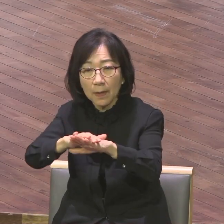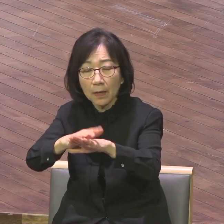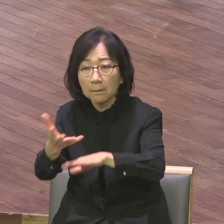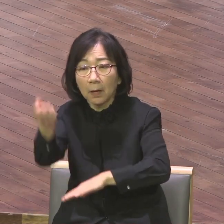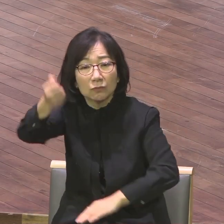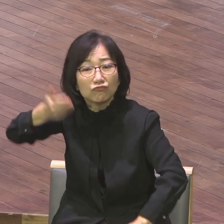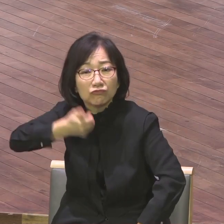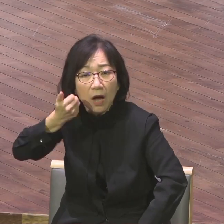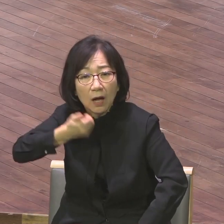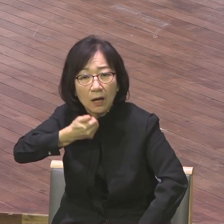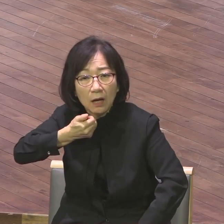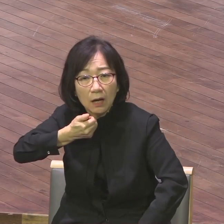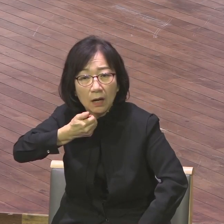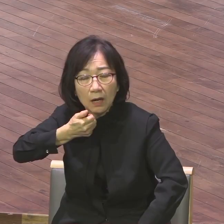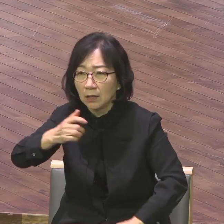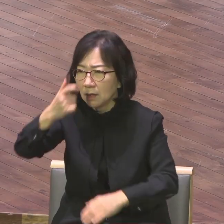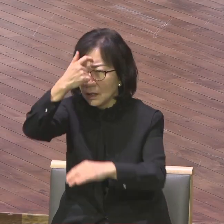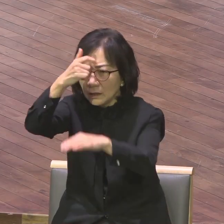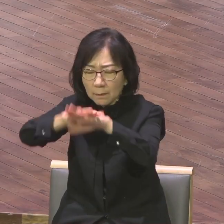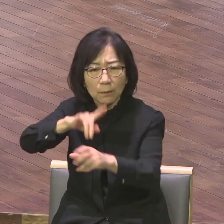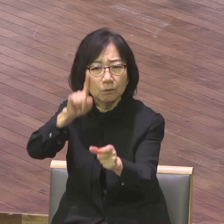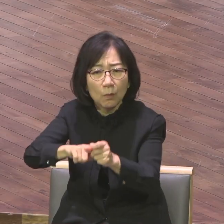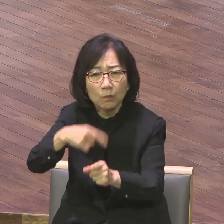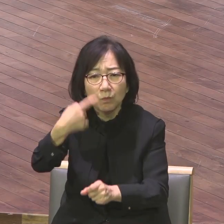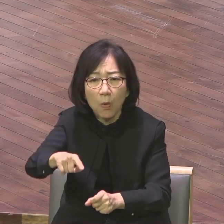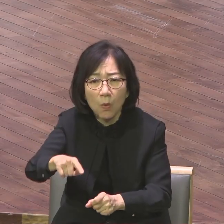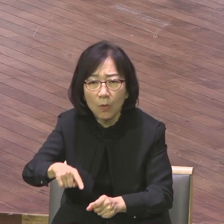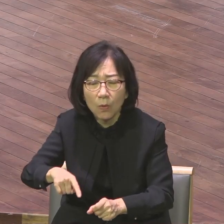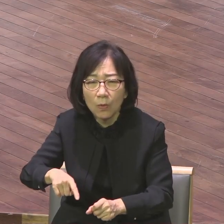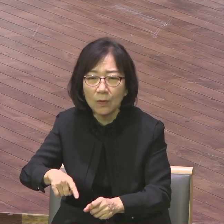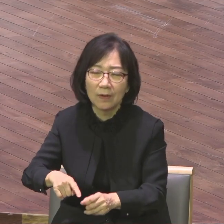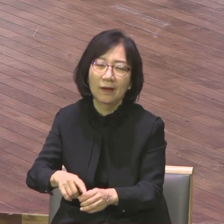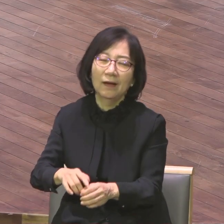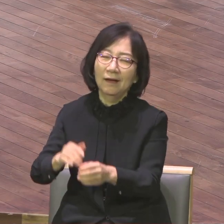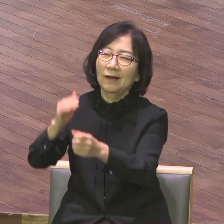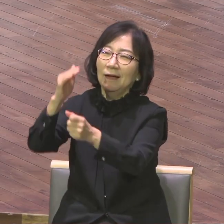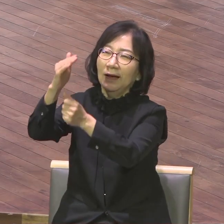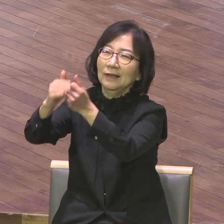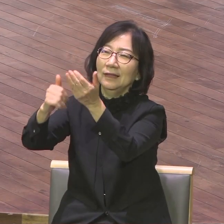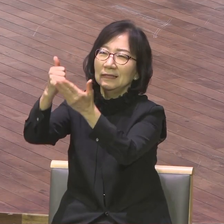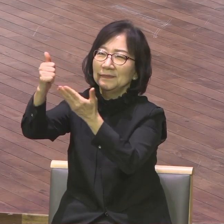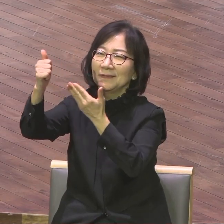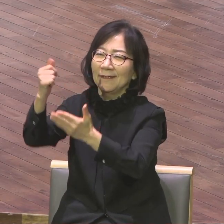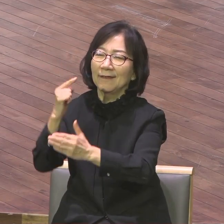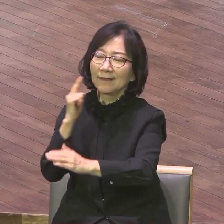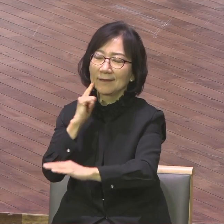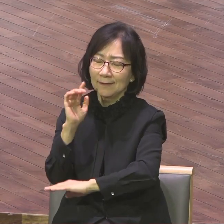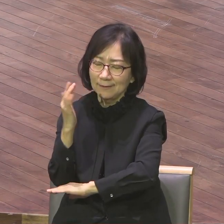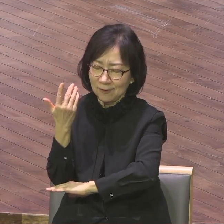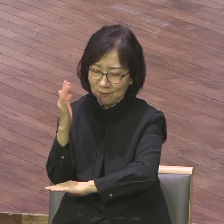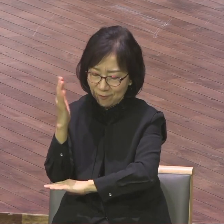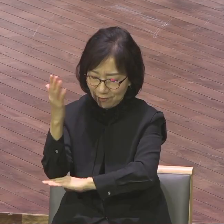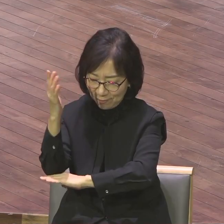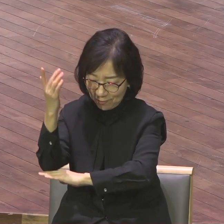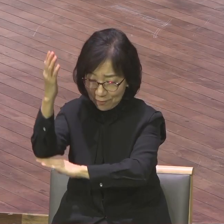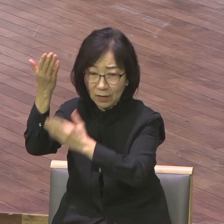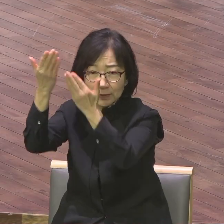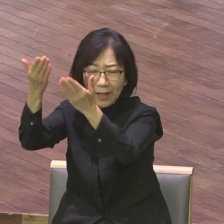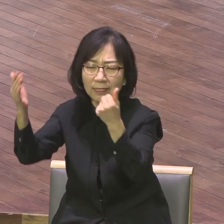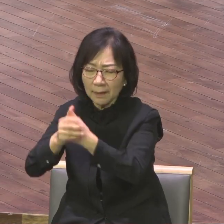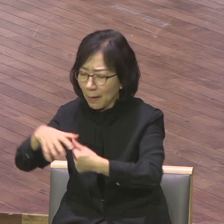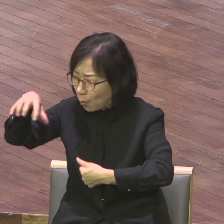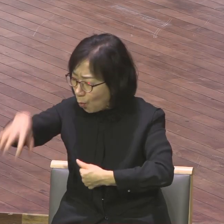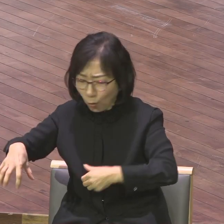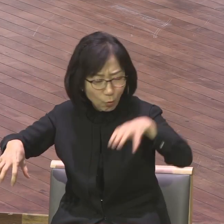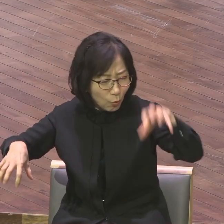누구냐? 예배의 본질은 바로 진정으로 하나님 아버지께 영광을 돌리는 것이